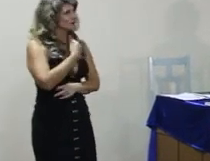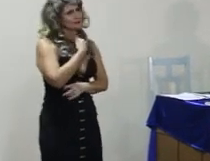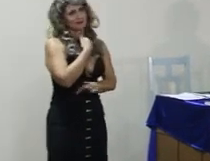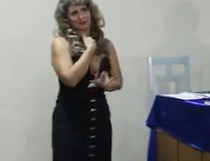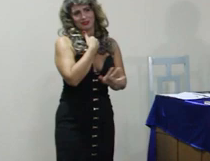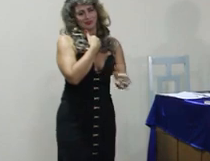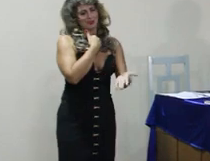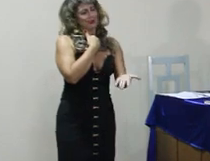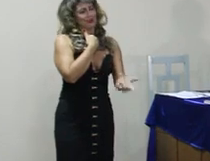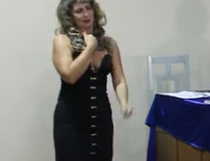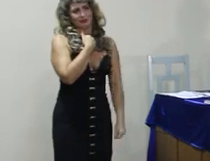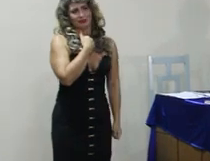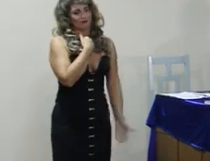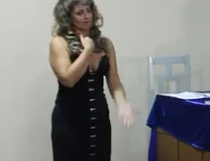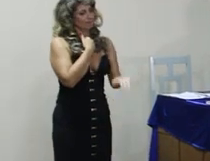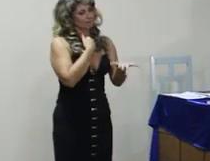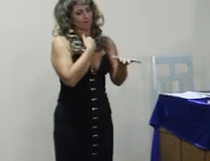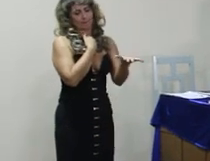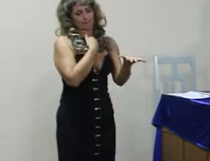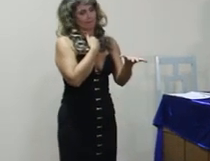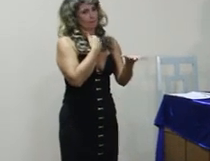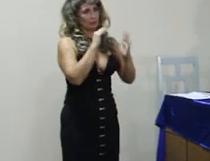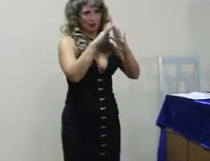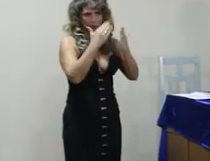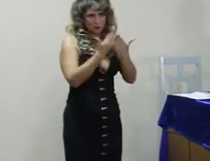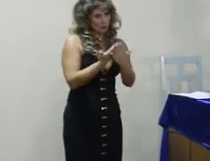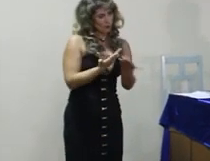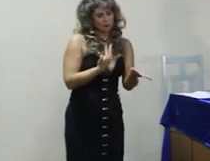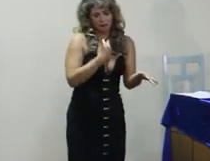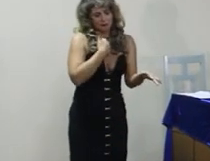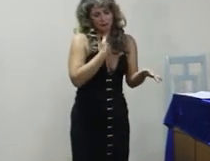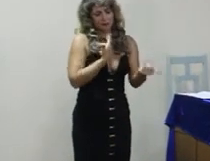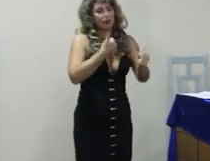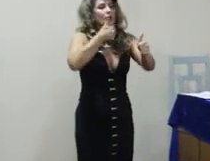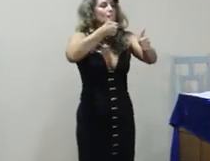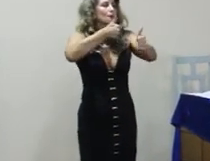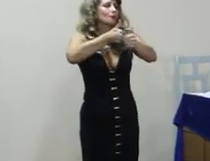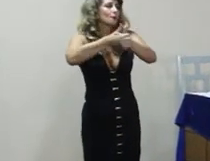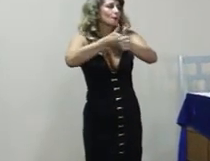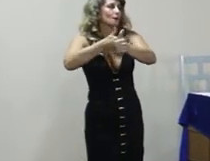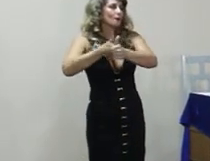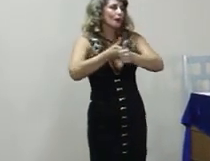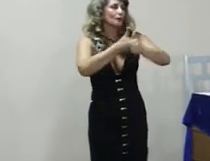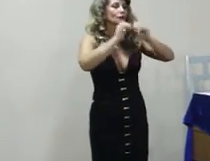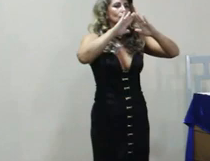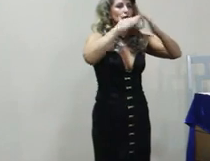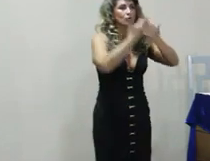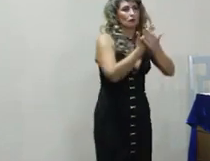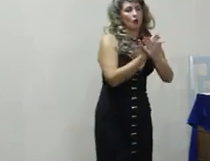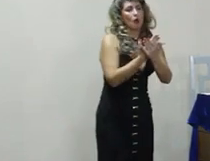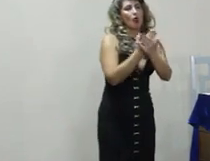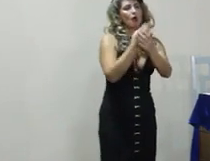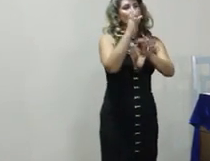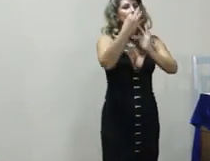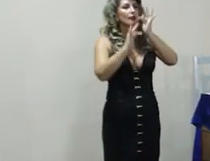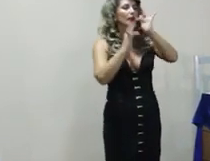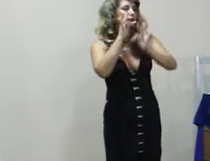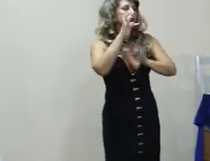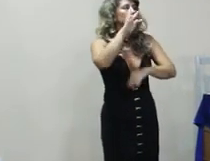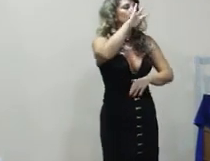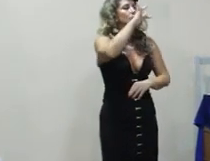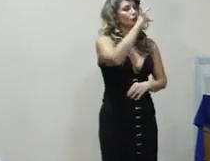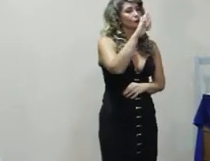inviável vocês fazerem uma escola. Primeiro, pela proximidade da Escola Técnica Tupi.